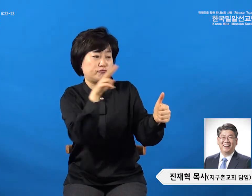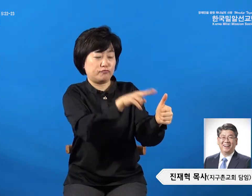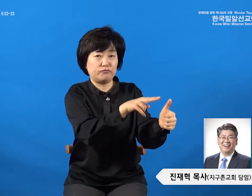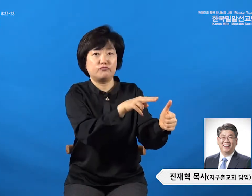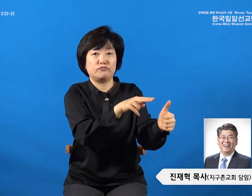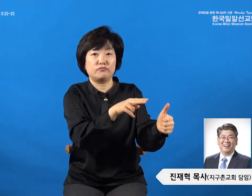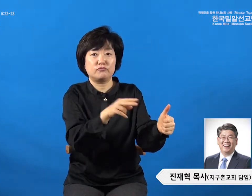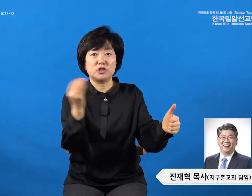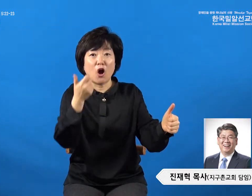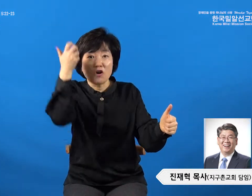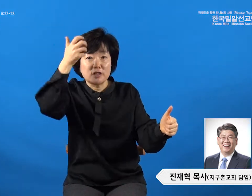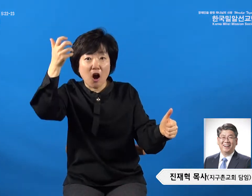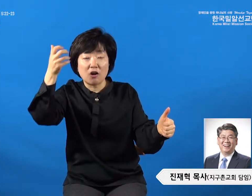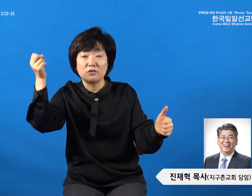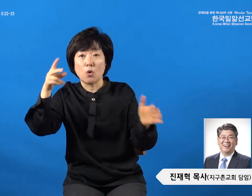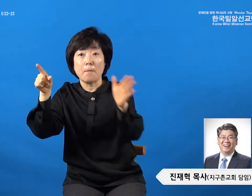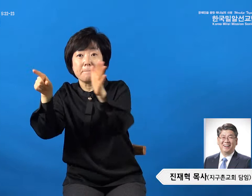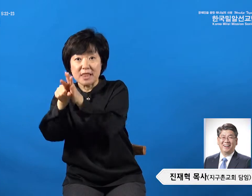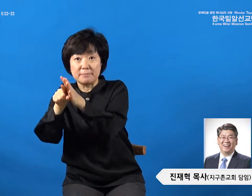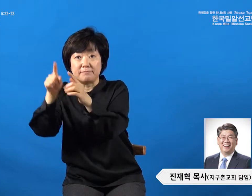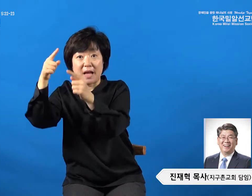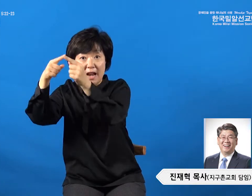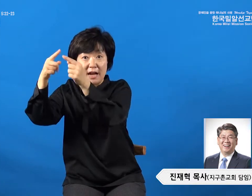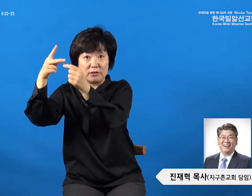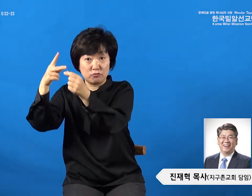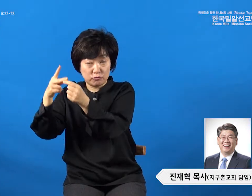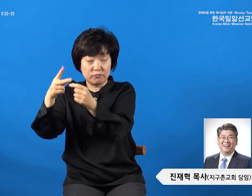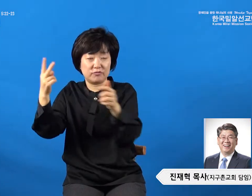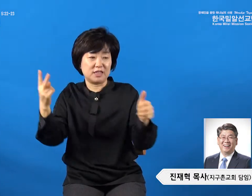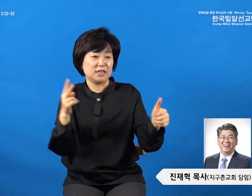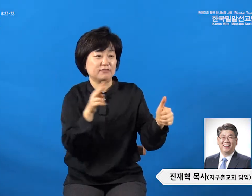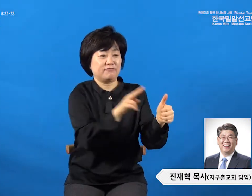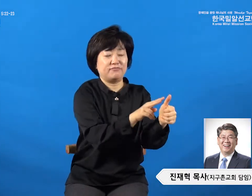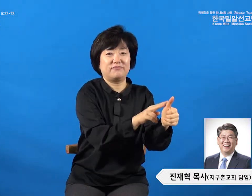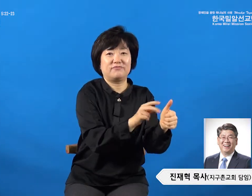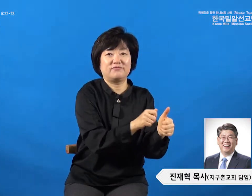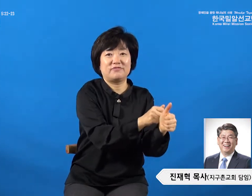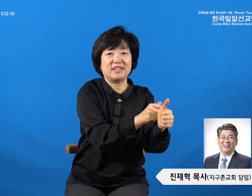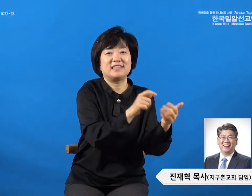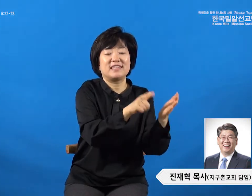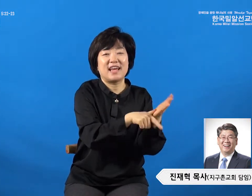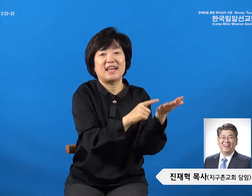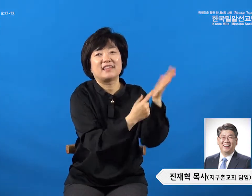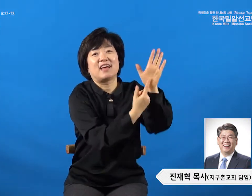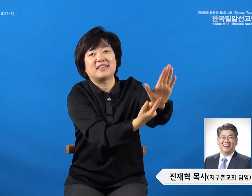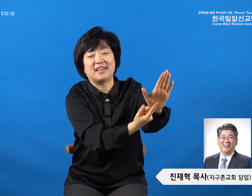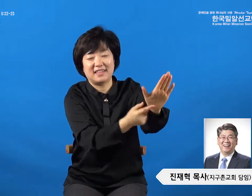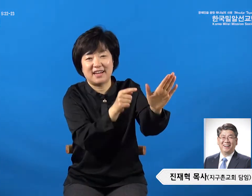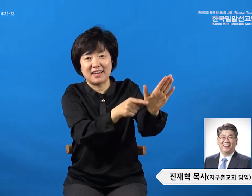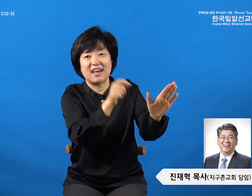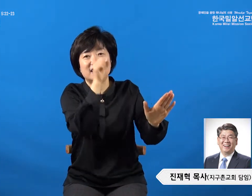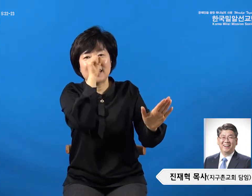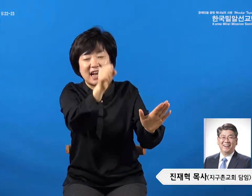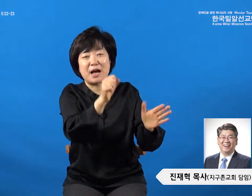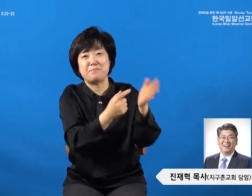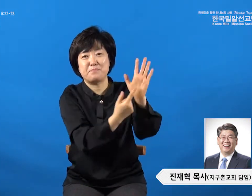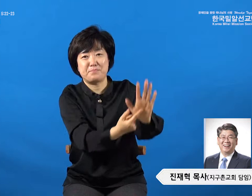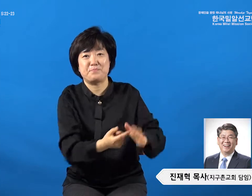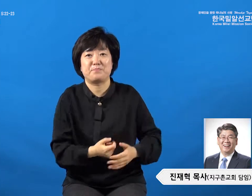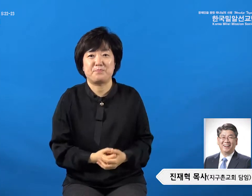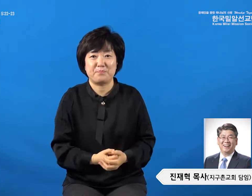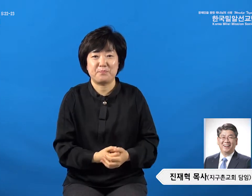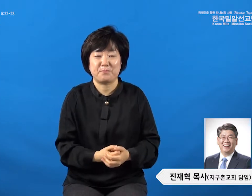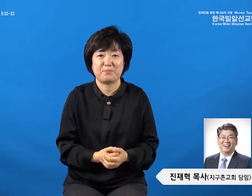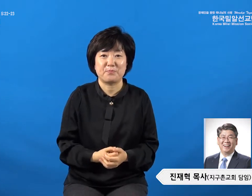믿음이 충만할 때 삶 속에 나타나는 그 선함, 바로 착한 사람이라고